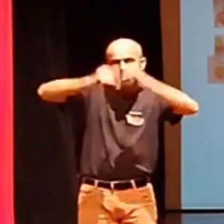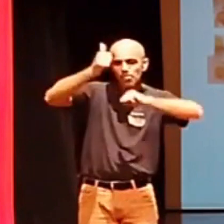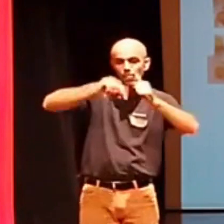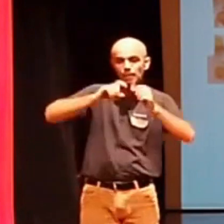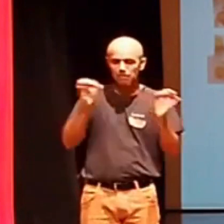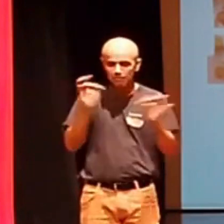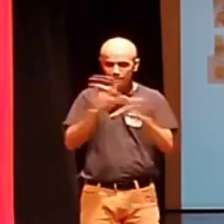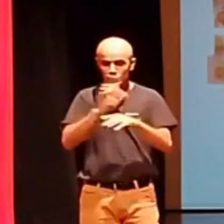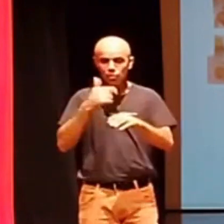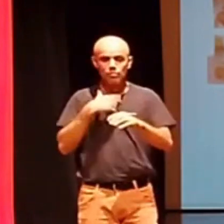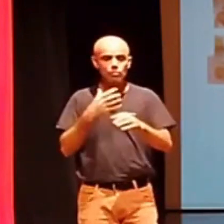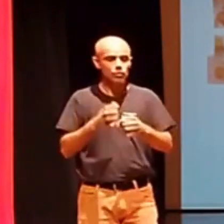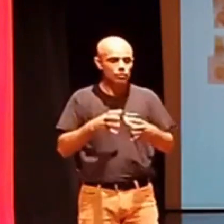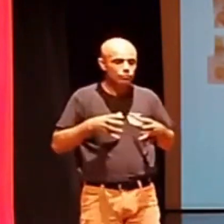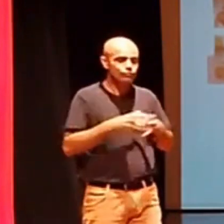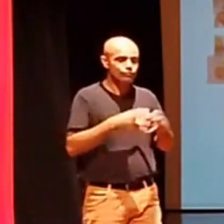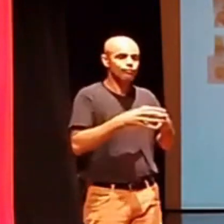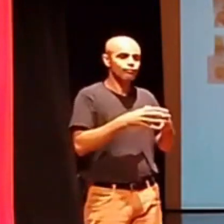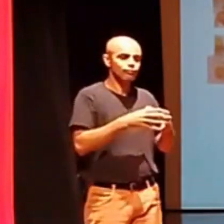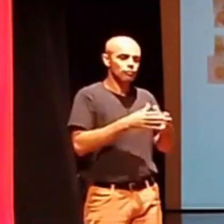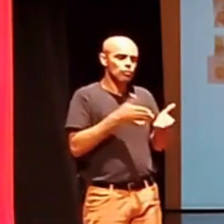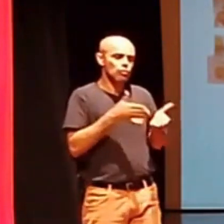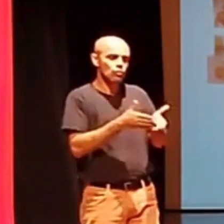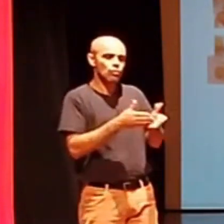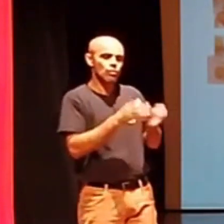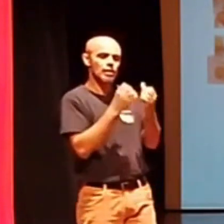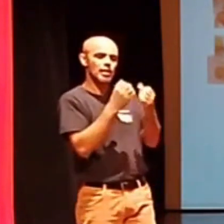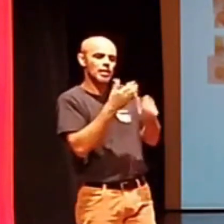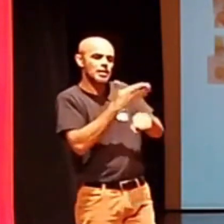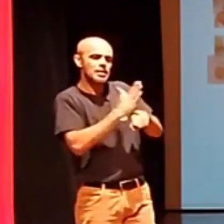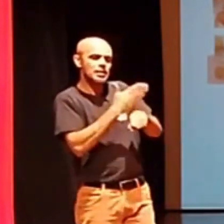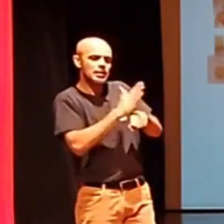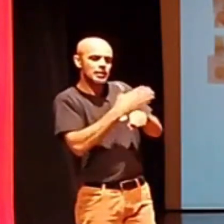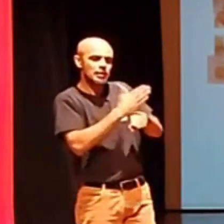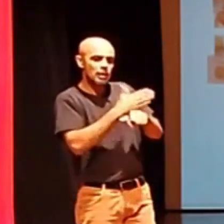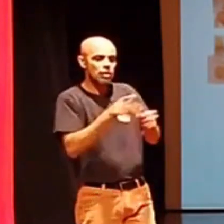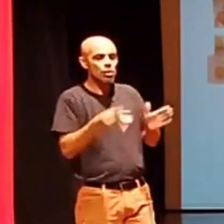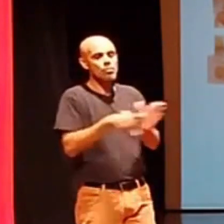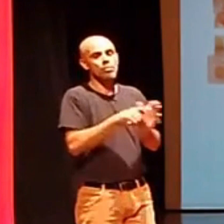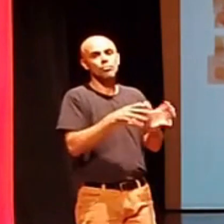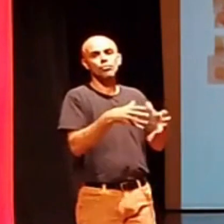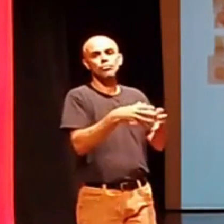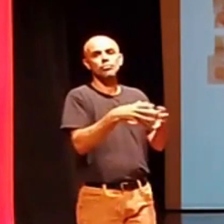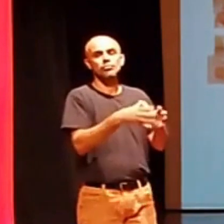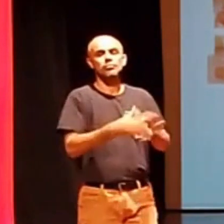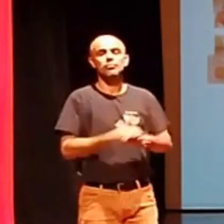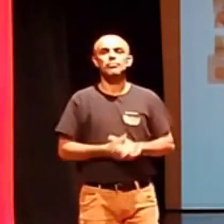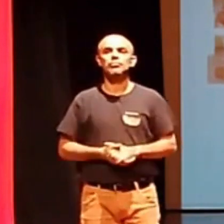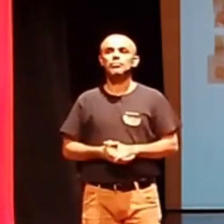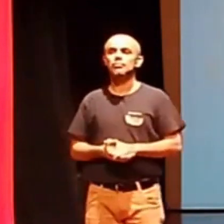E aí elas fazem exercícios baseados na avaliação inicial mesmo, quando trabalhadas em grupo.